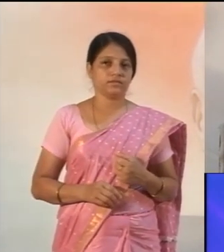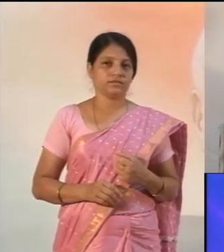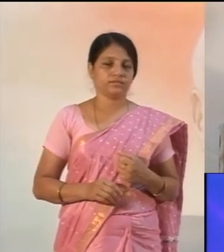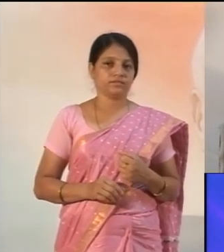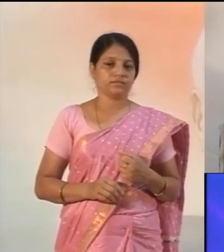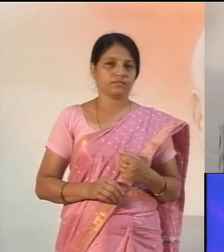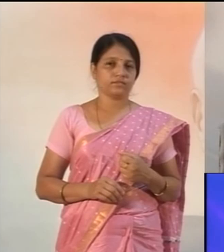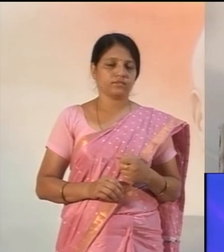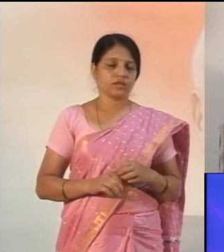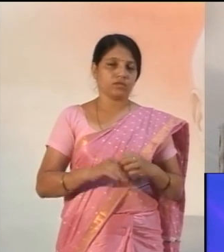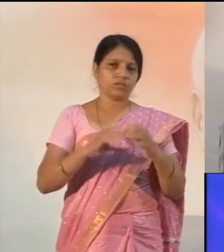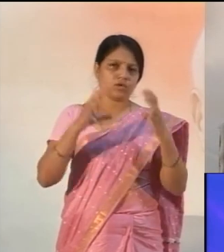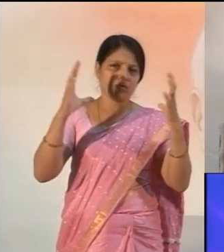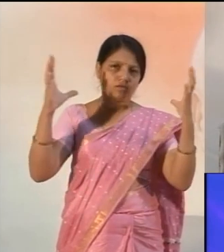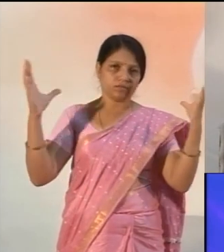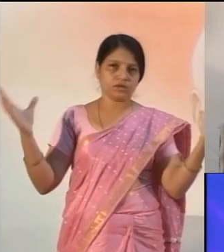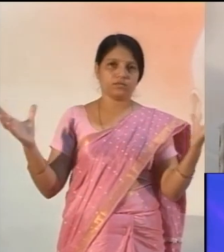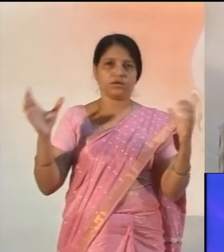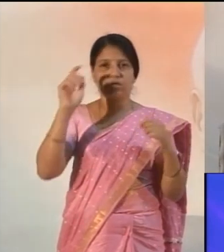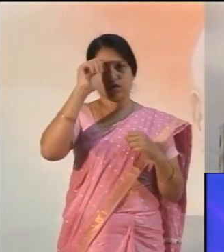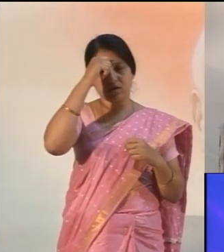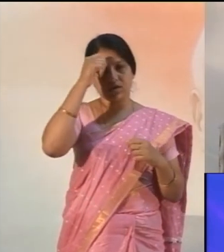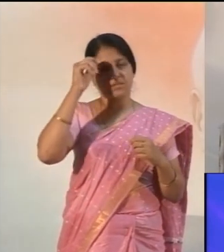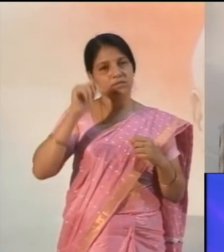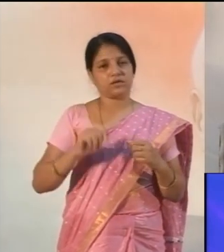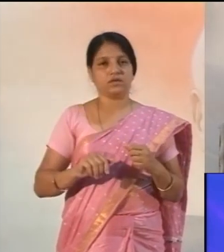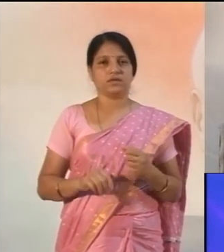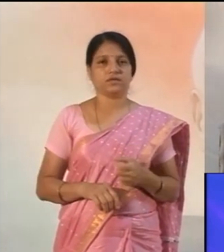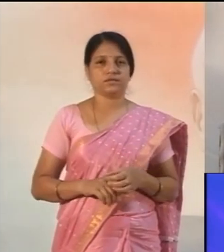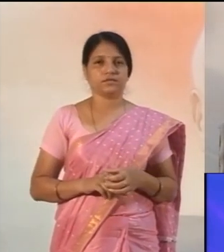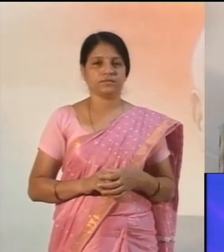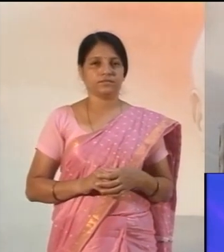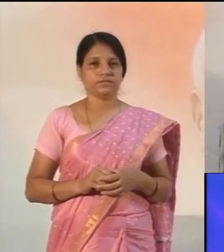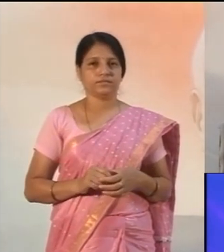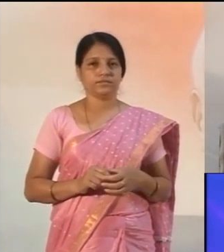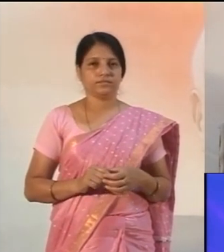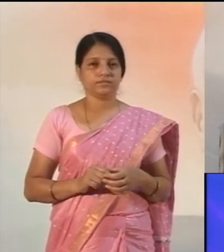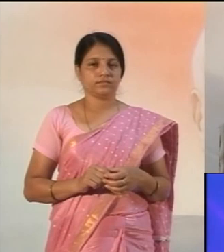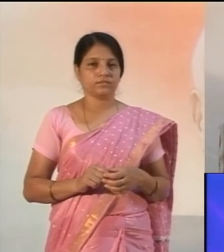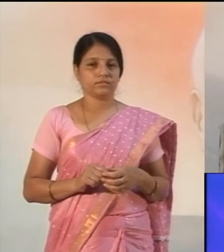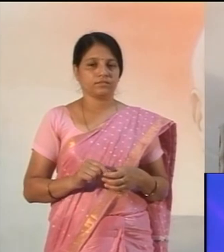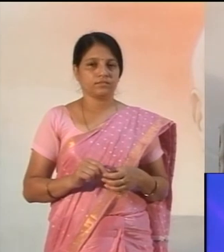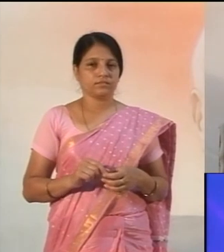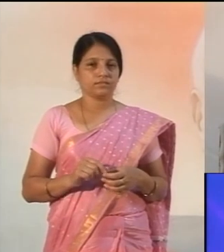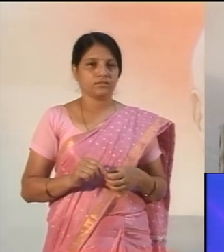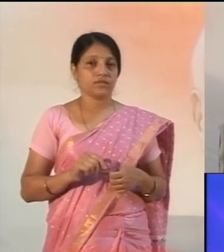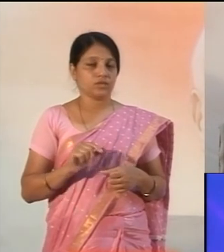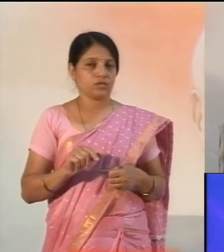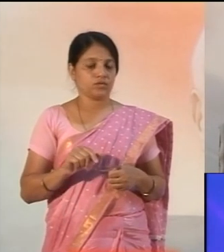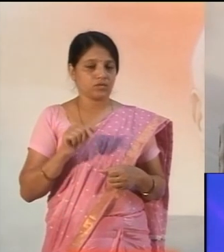बहुत बड़े काम कर लेंगे। तो आज से सभी संकल्प